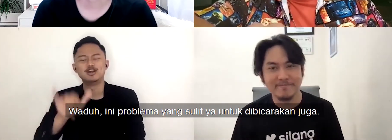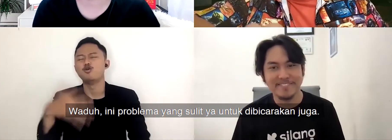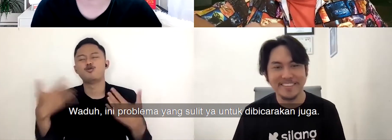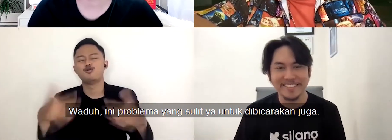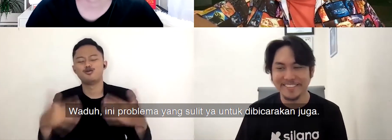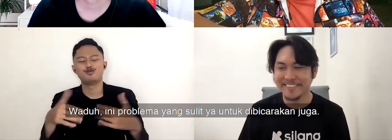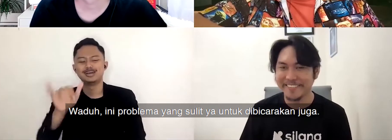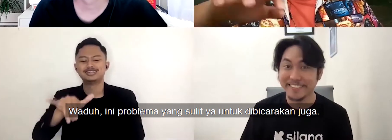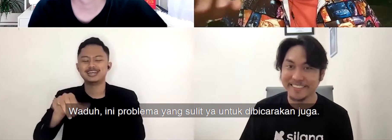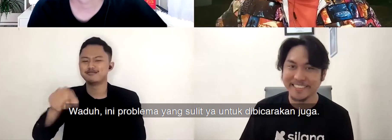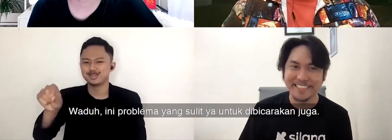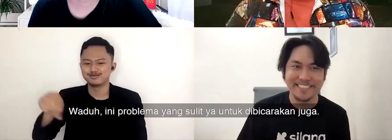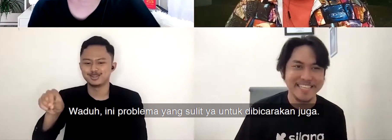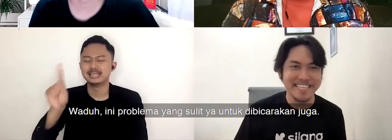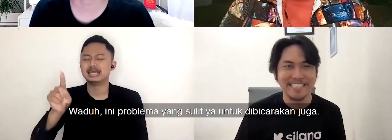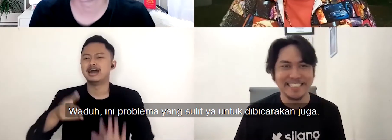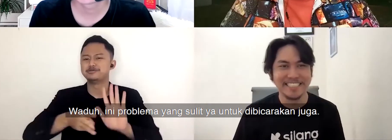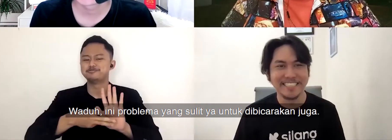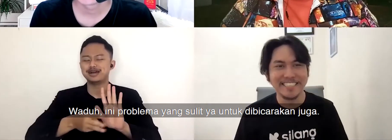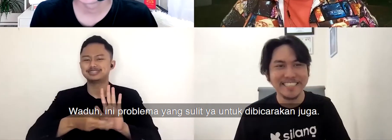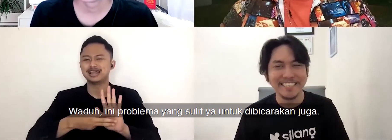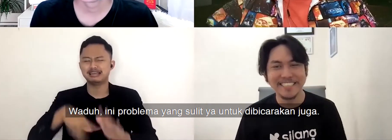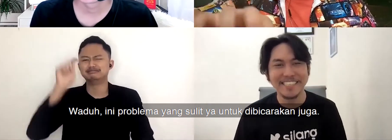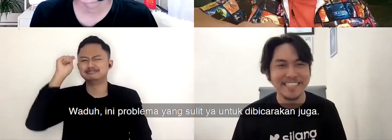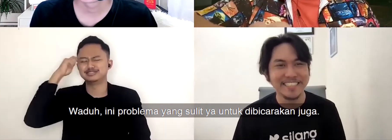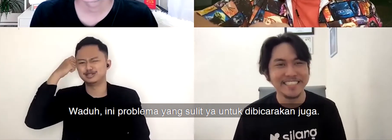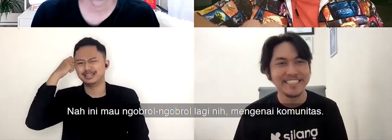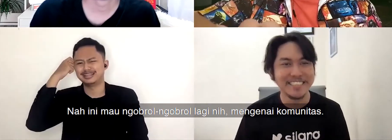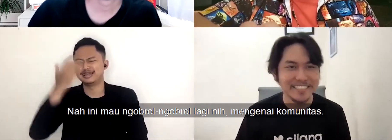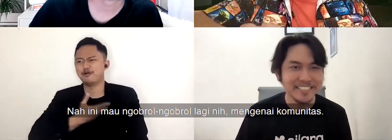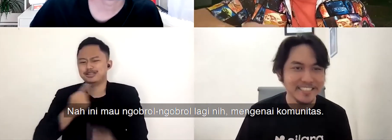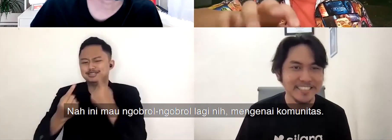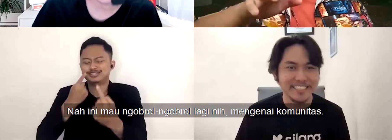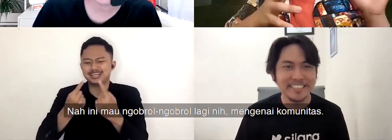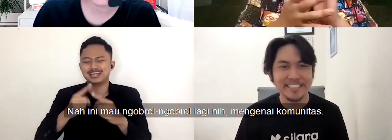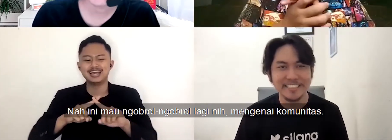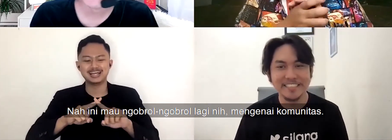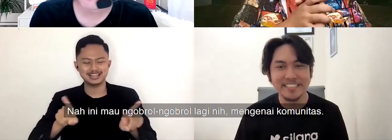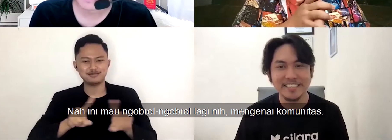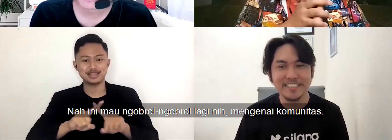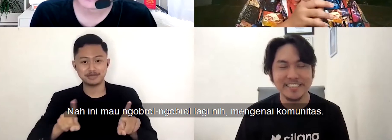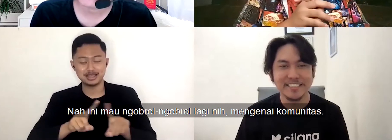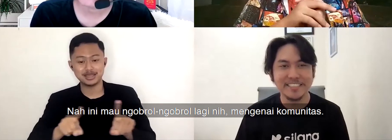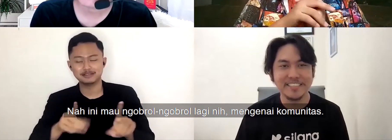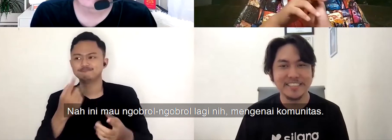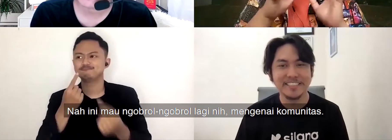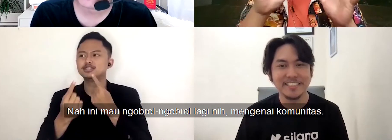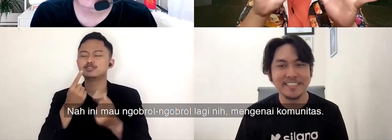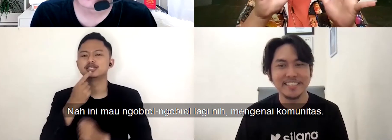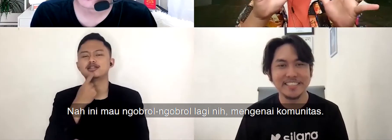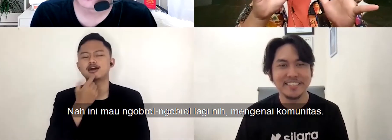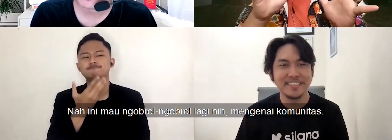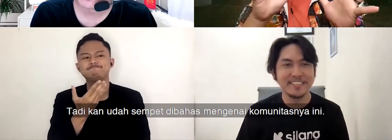ini problema yang dibicarakan juga nah ini ngobrol-ngobrol lagi nih mengenai